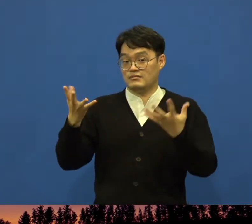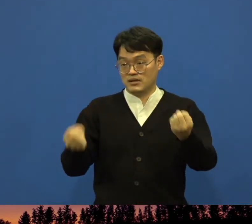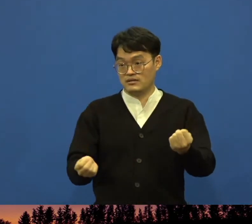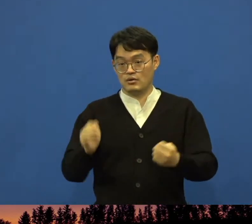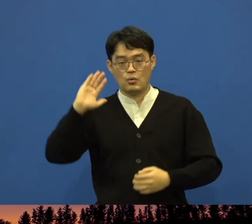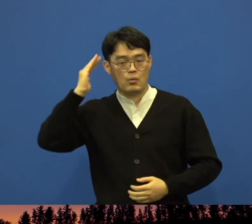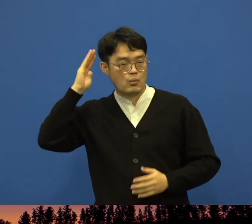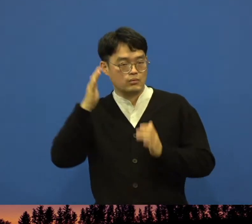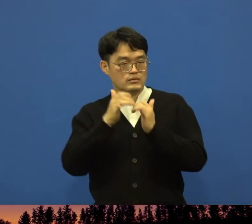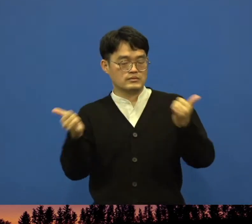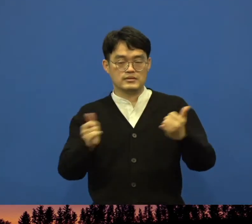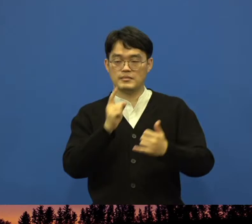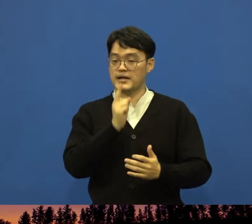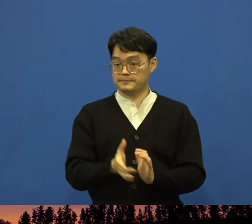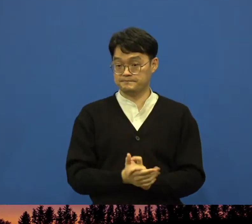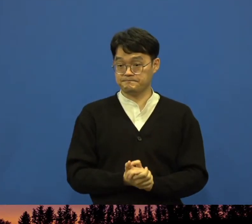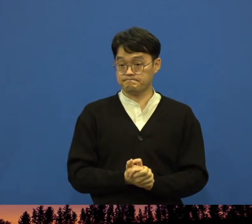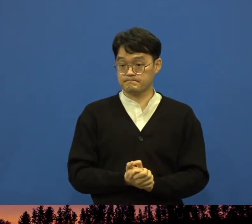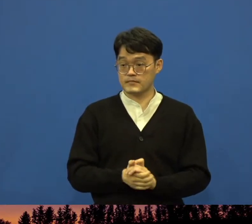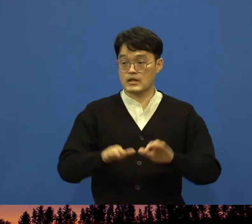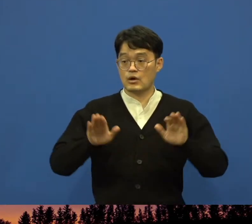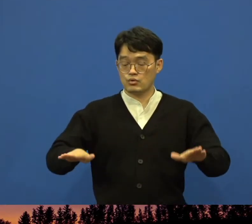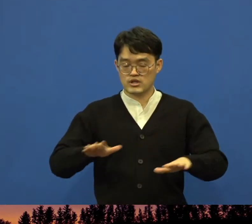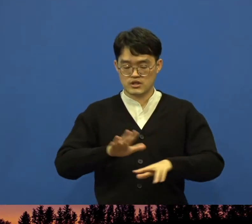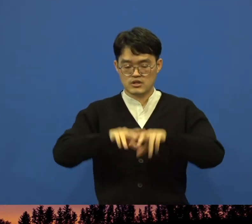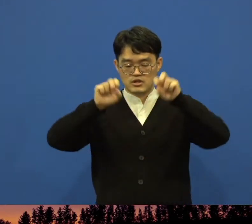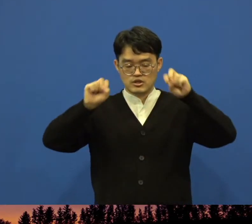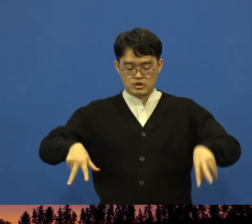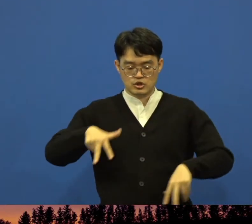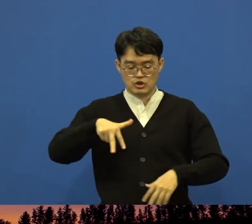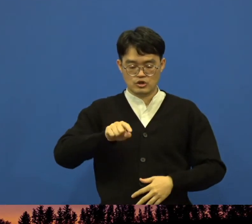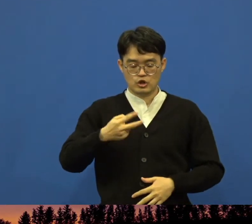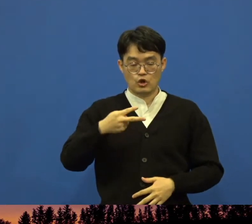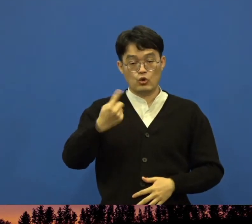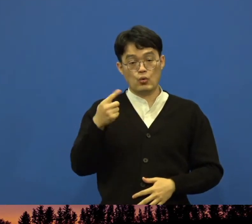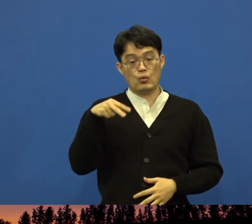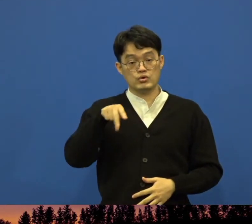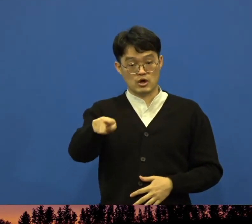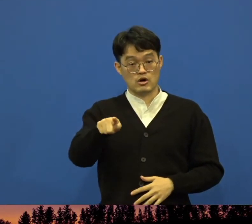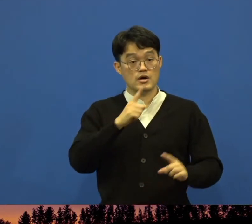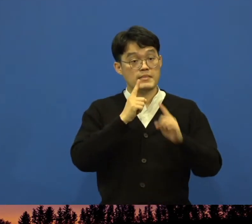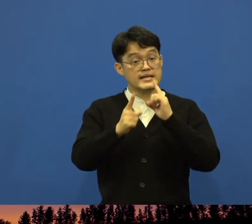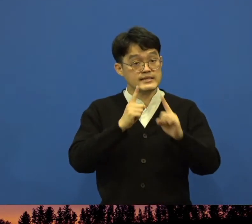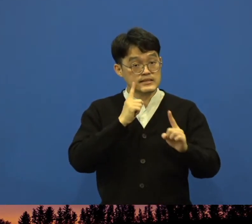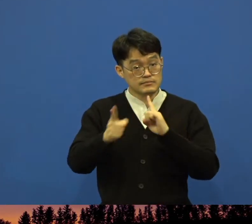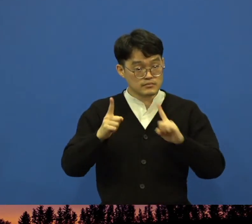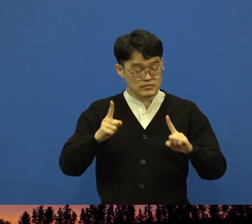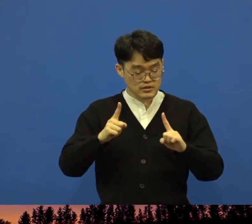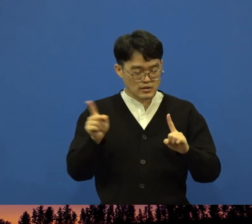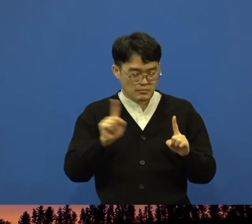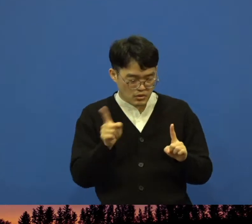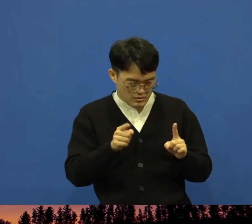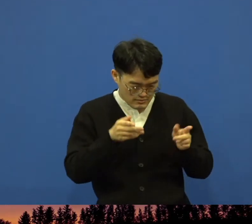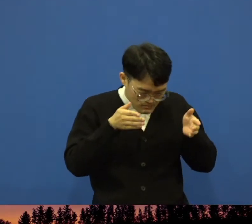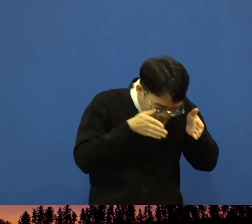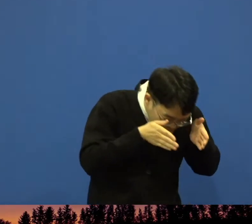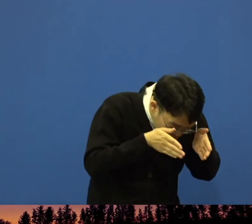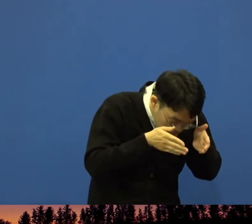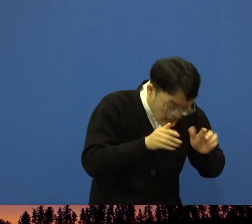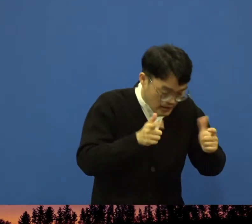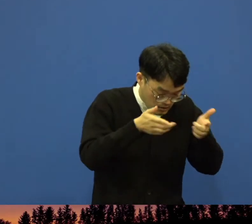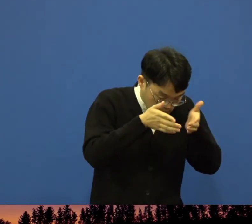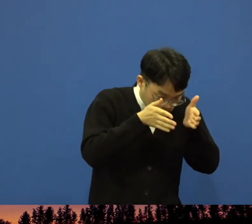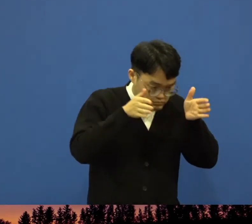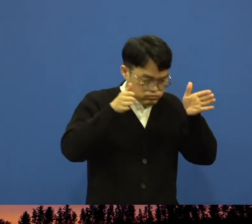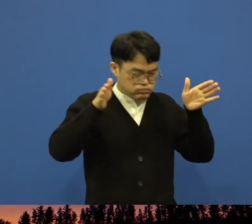것입니다. 오늘 이 전도서는 전체를 보는 힘을 길러준다. 그것입니다. 전체의